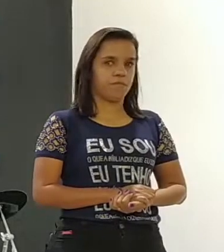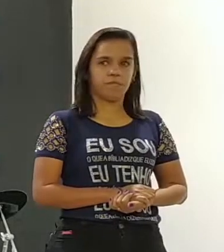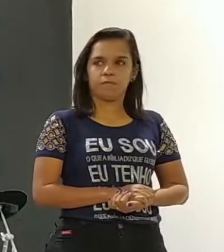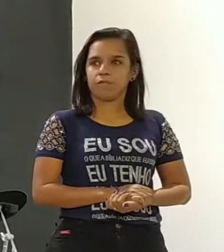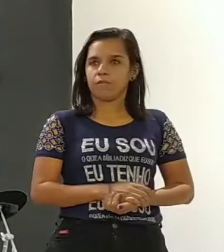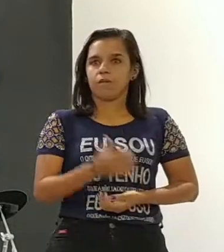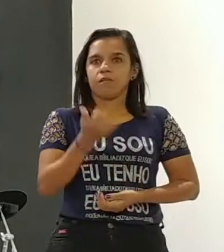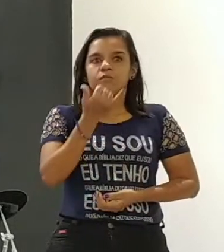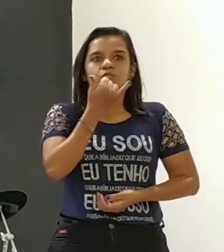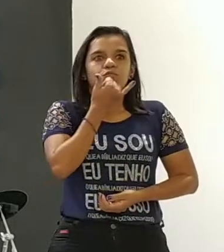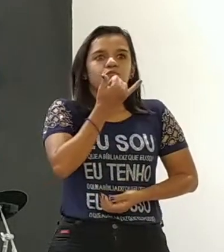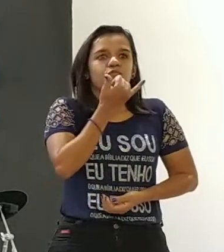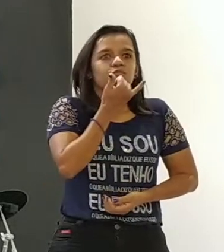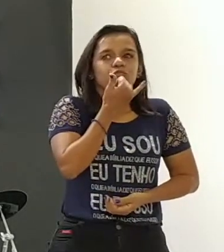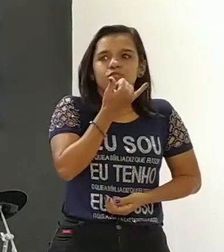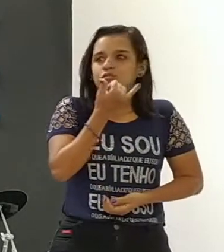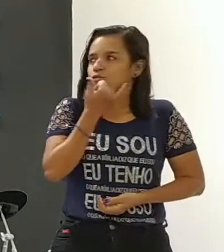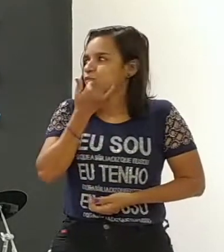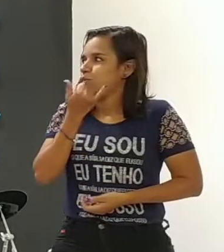Perdão,